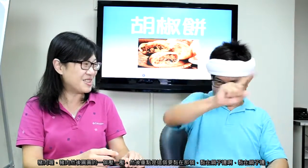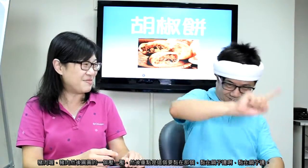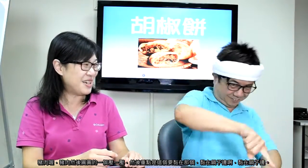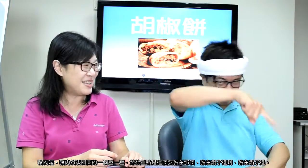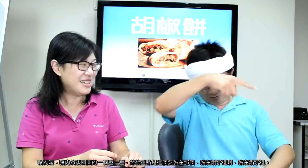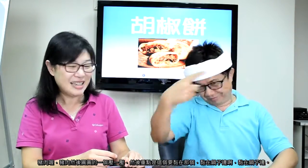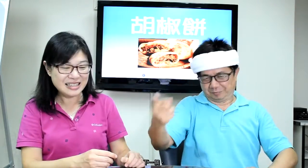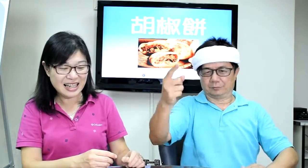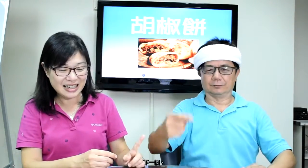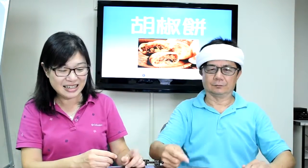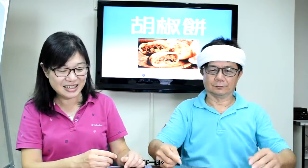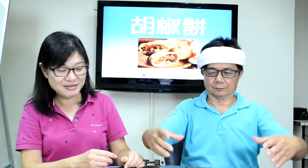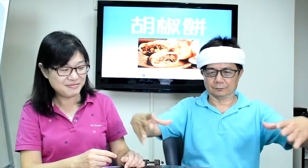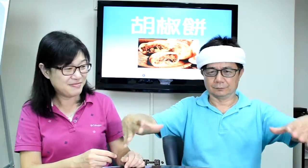子边。下一个哦，